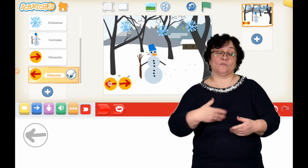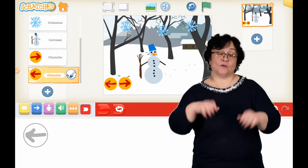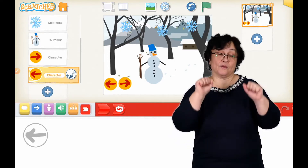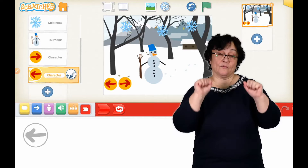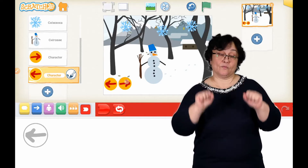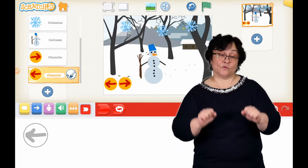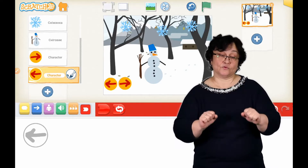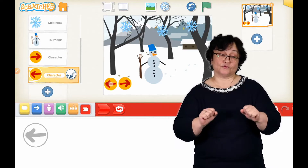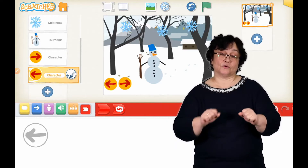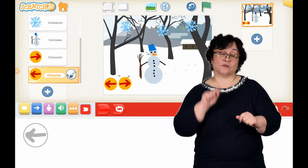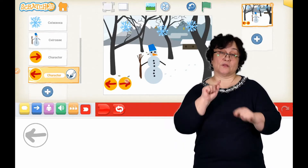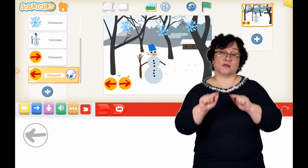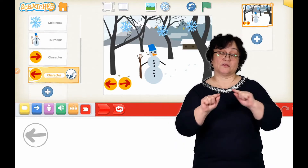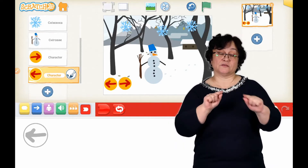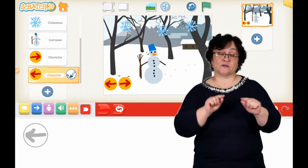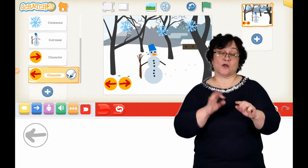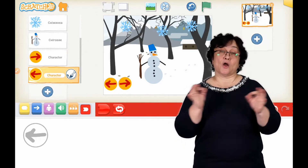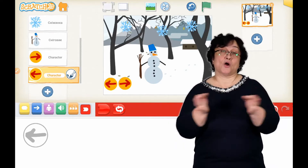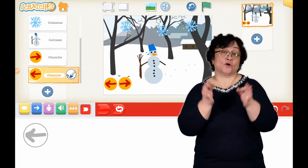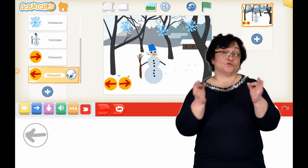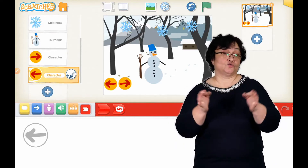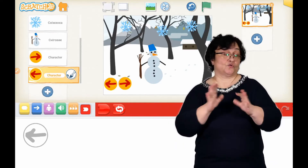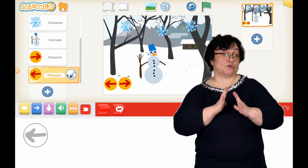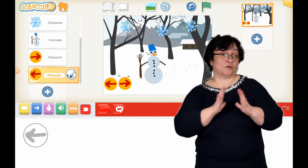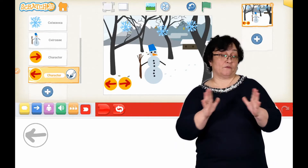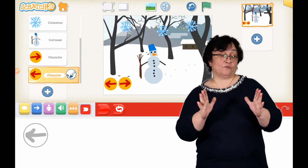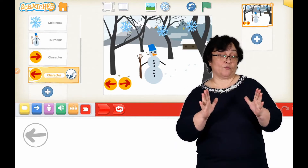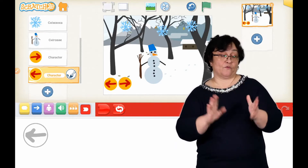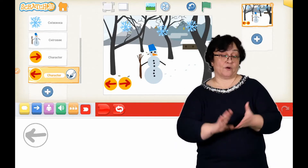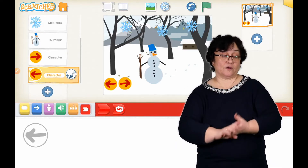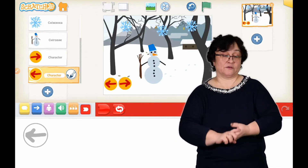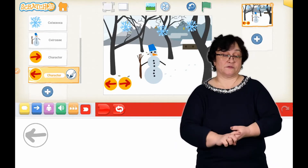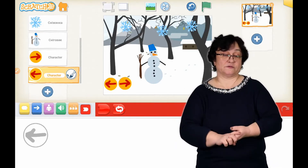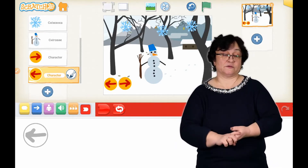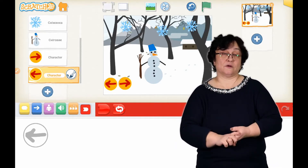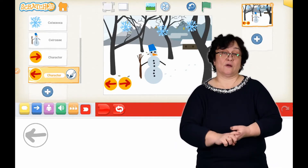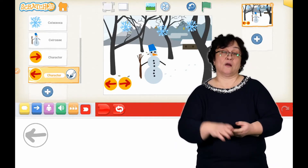Ми можемо на них натискати, але нічого не відбувається.